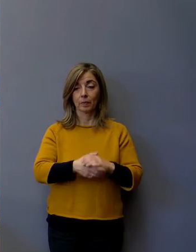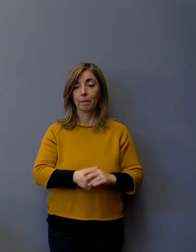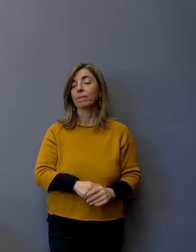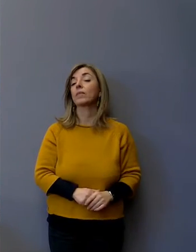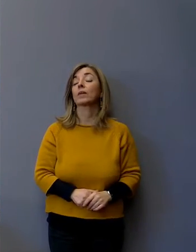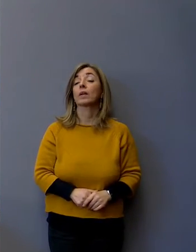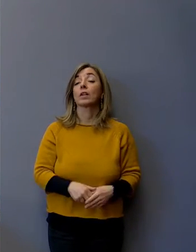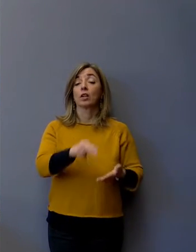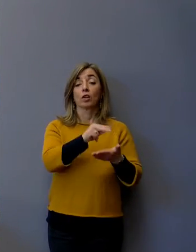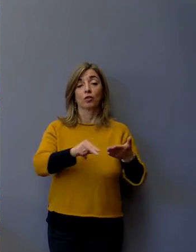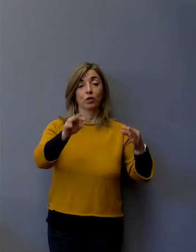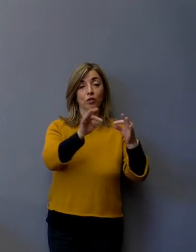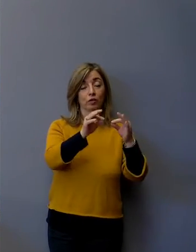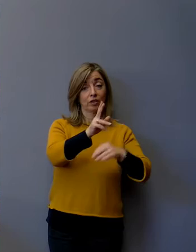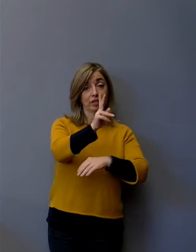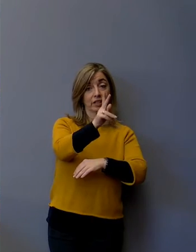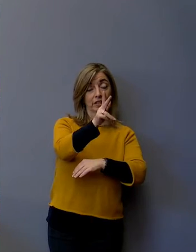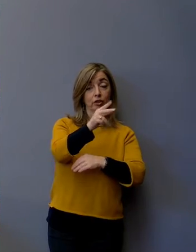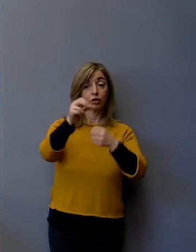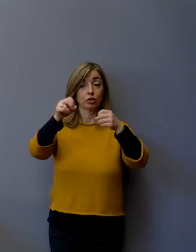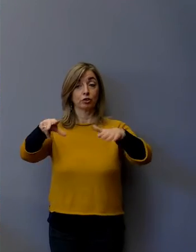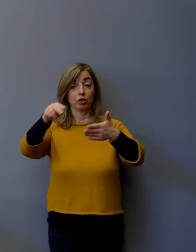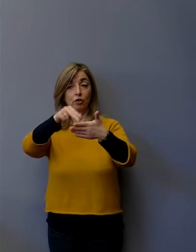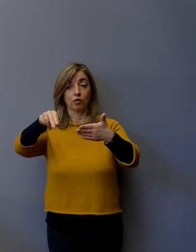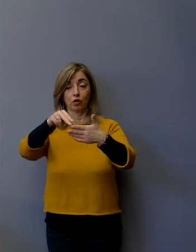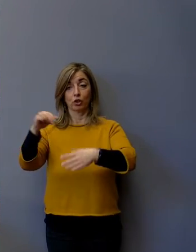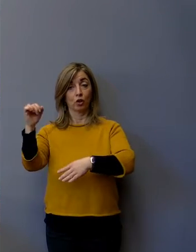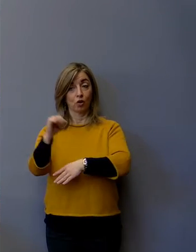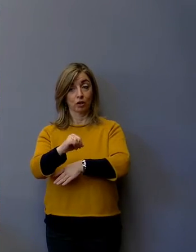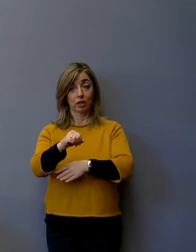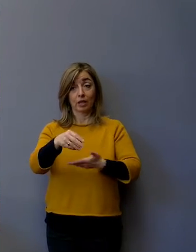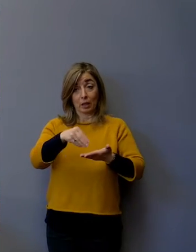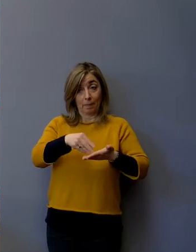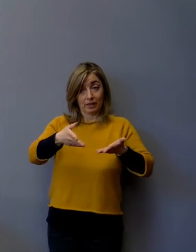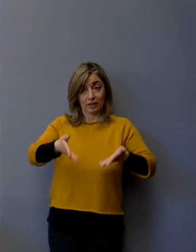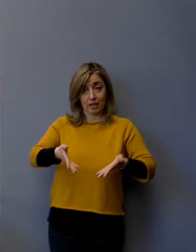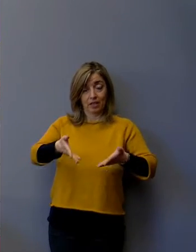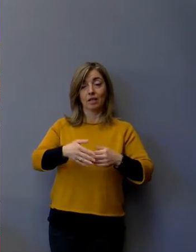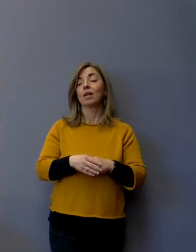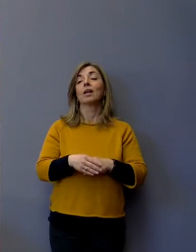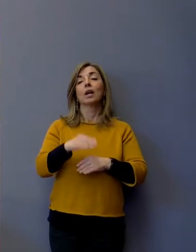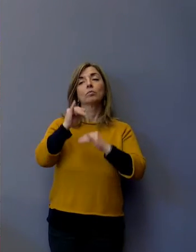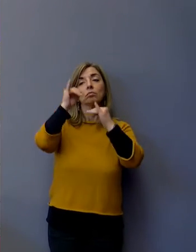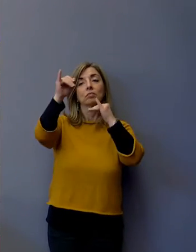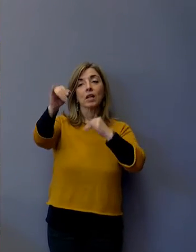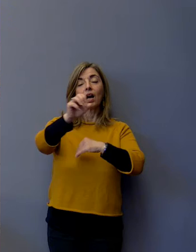13 voti favorevoli e 18 contrari in presenza consigliere avvenente